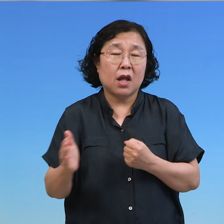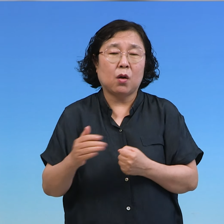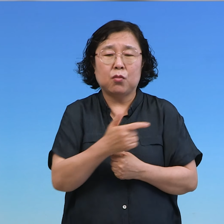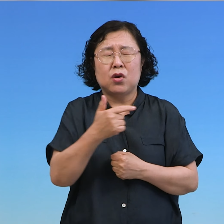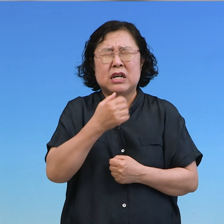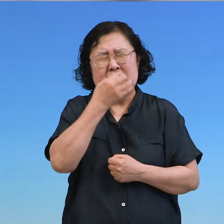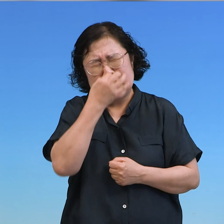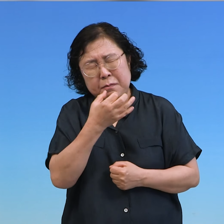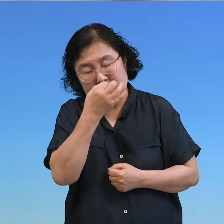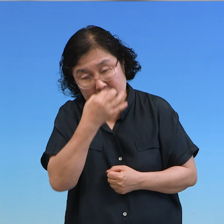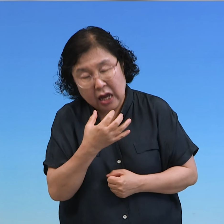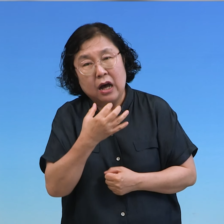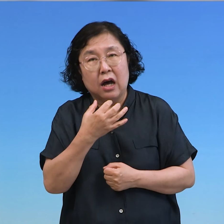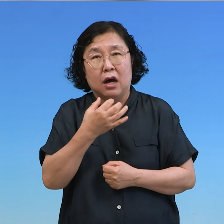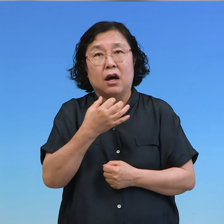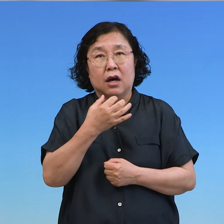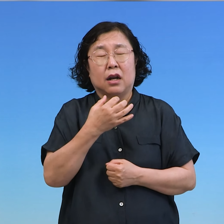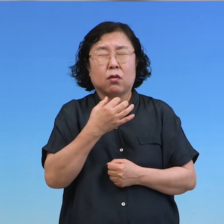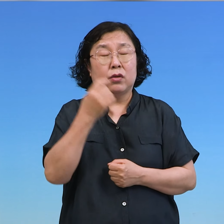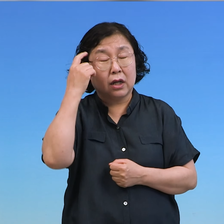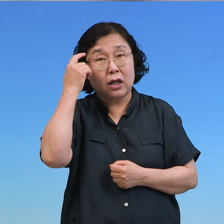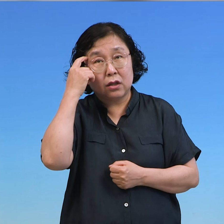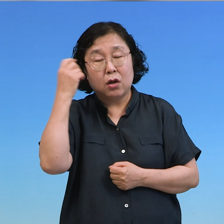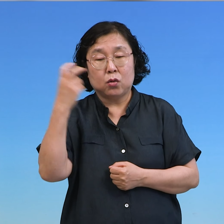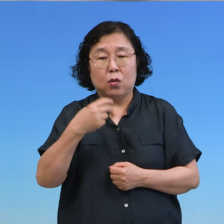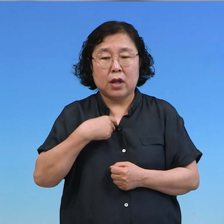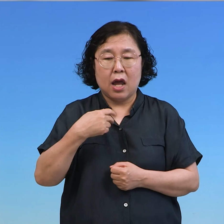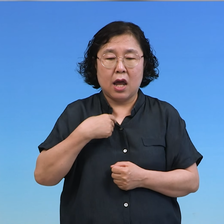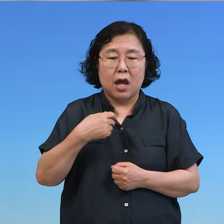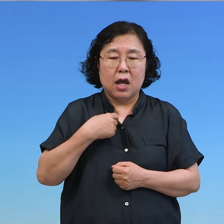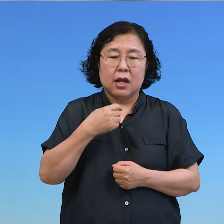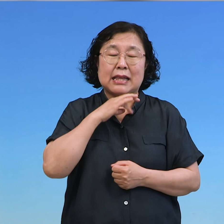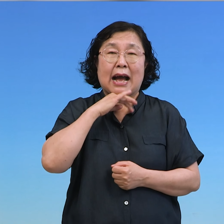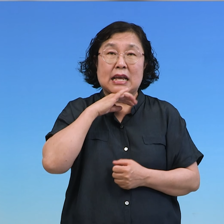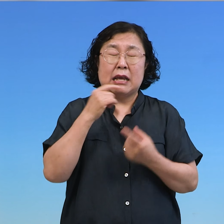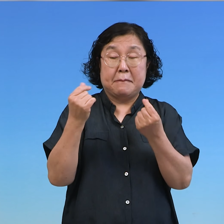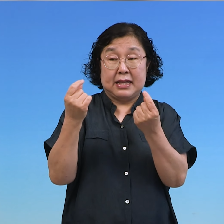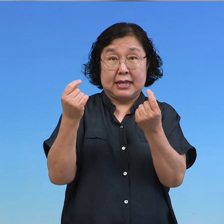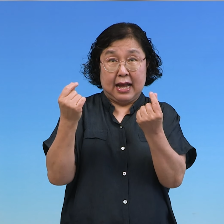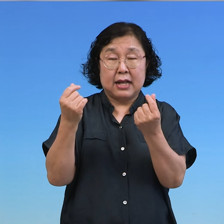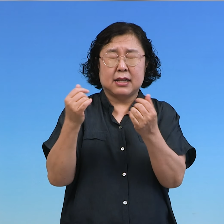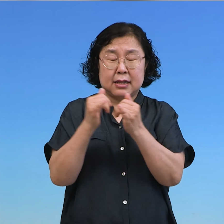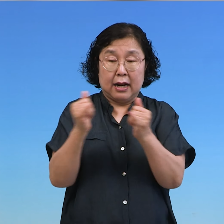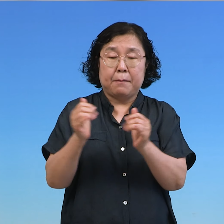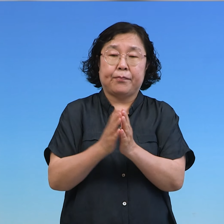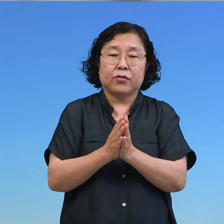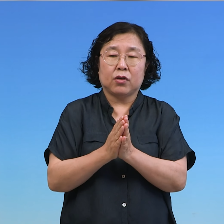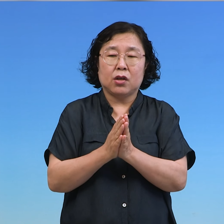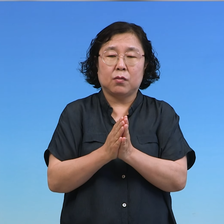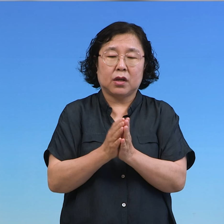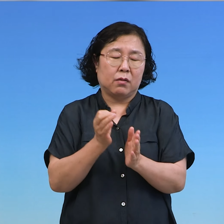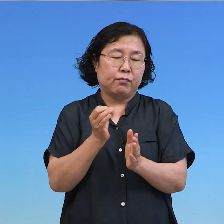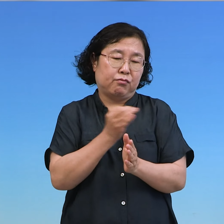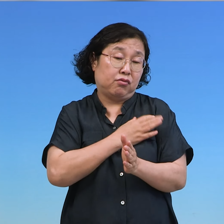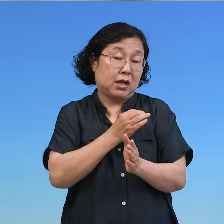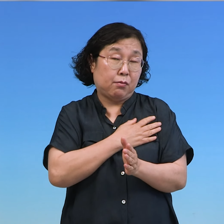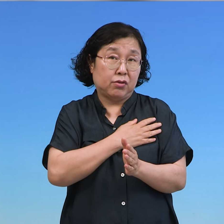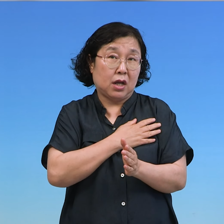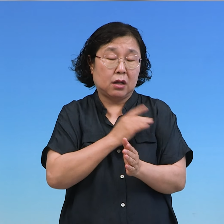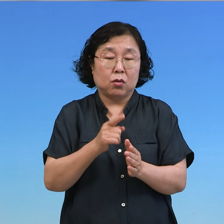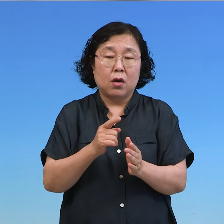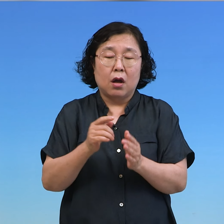친구들 중에는 일찍 이민 와가지고 영어 유창하게 하고 그리고 그냥 막 스포츠카 몰고 다니고 이제 이런 친구들을